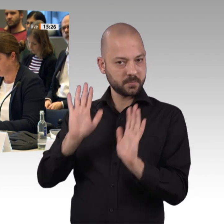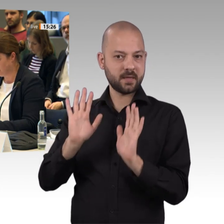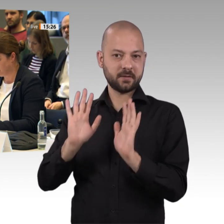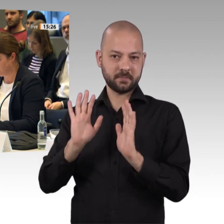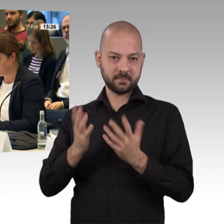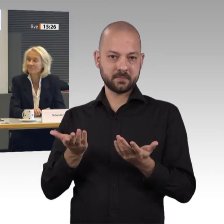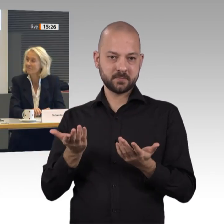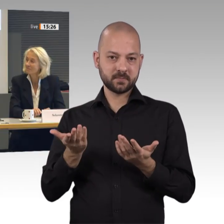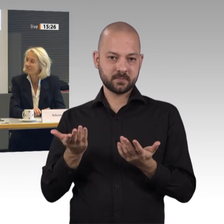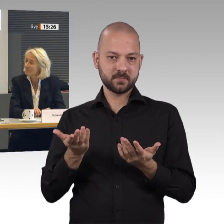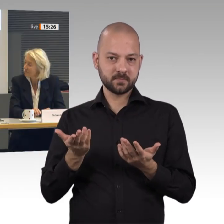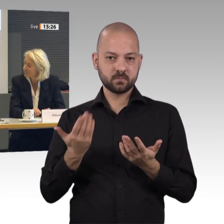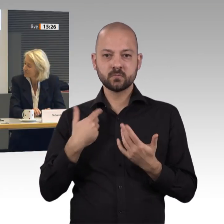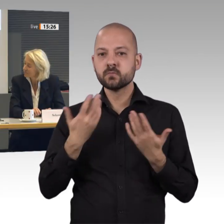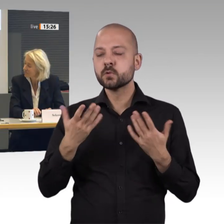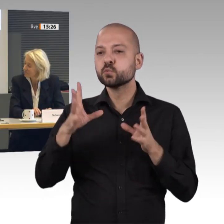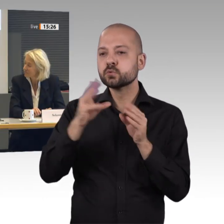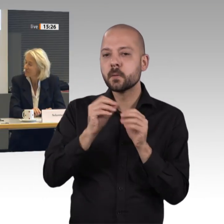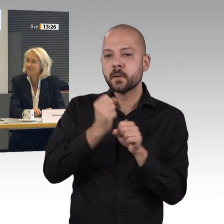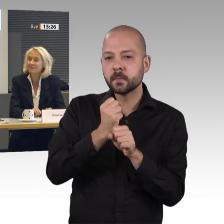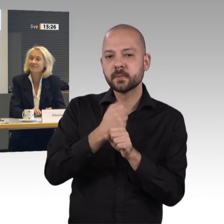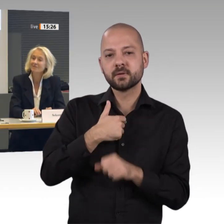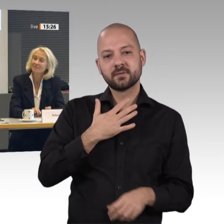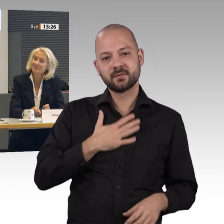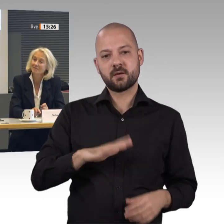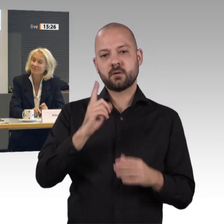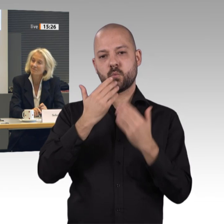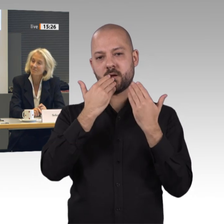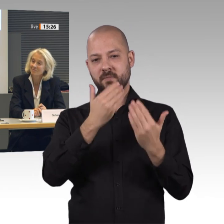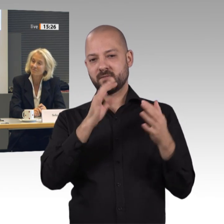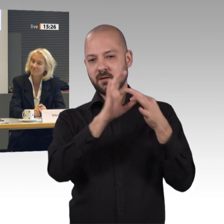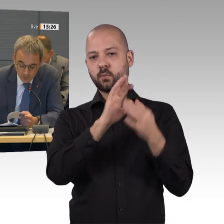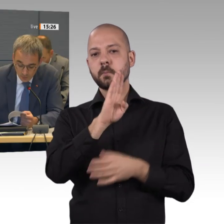weiter. Dankeschön, Frau Scheidt. Herr Kollege Oellers.